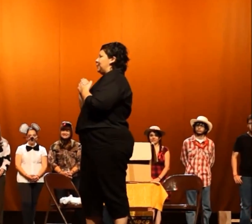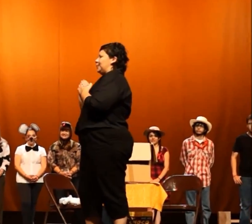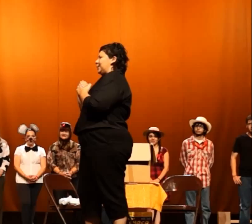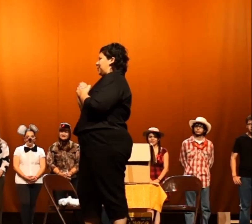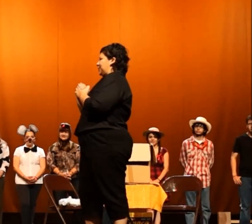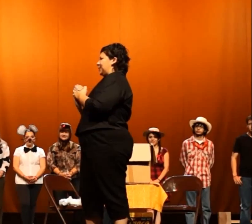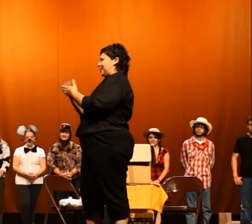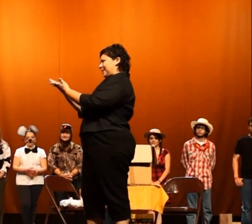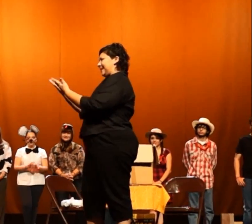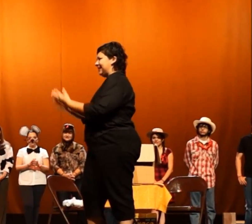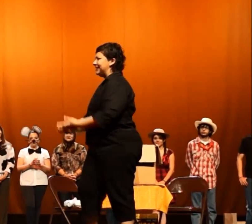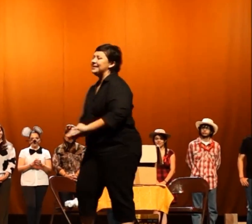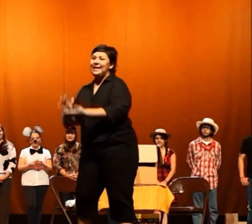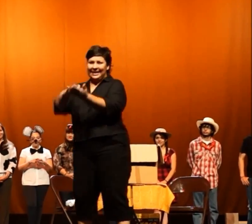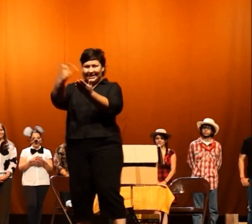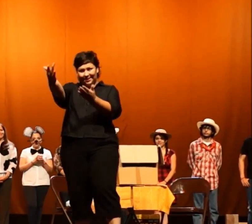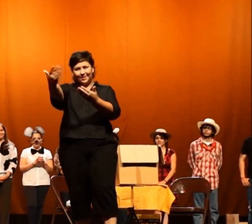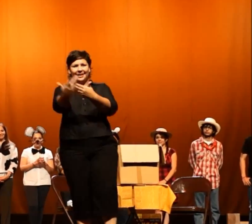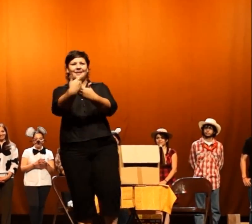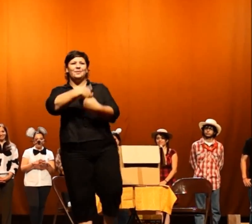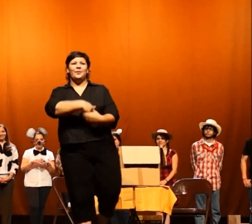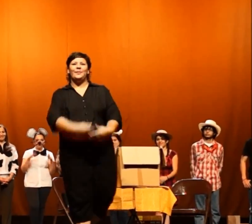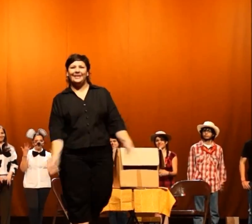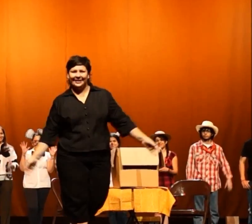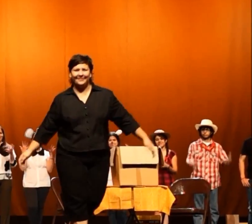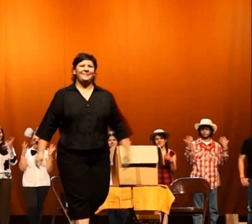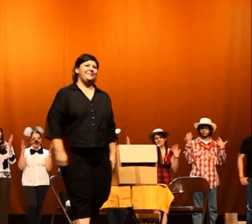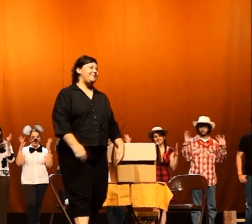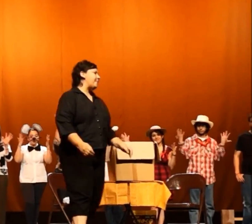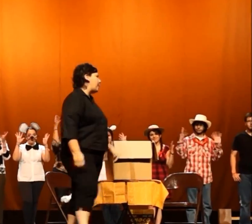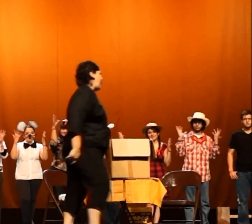Yo los quiero mucho, mucho. Gracias.